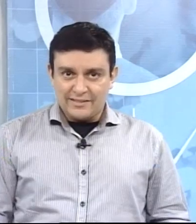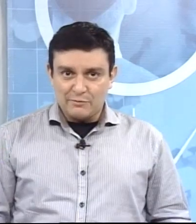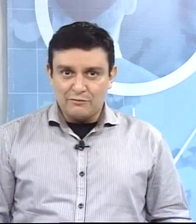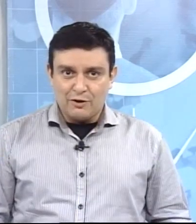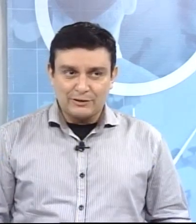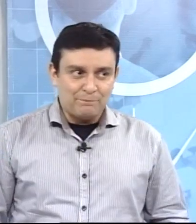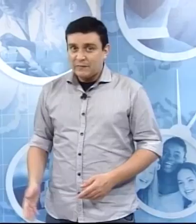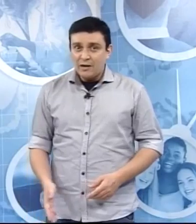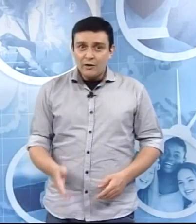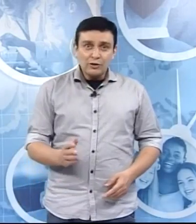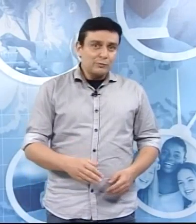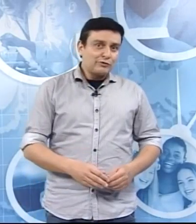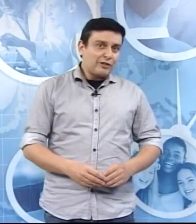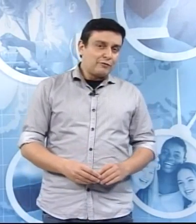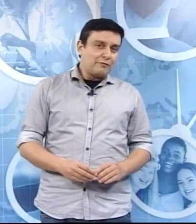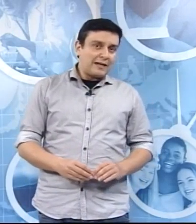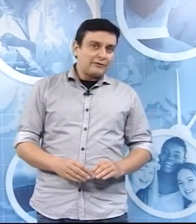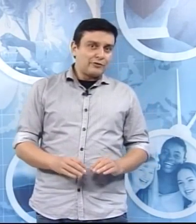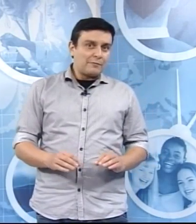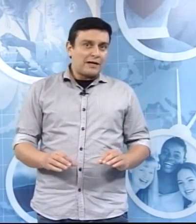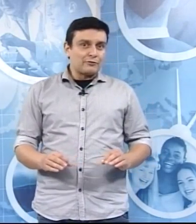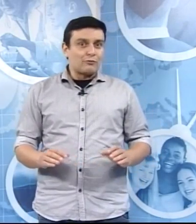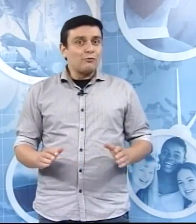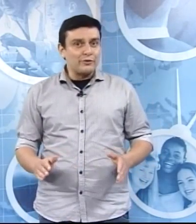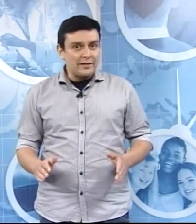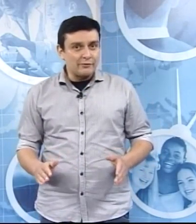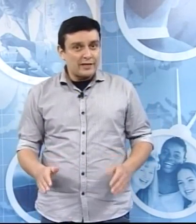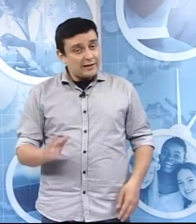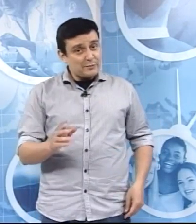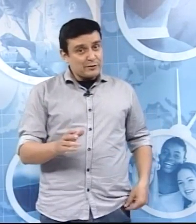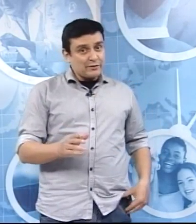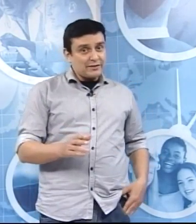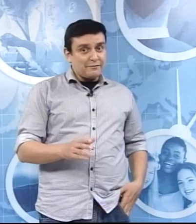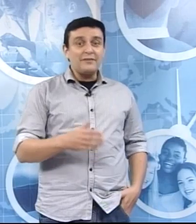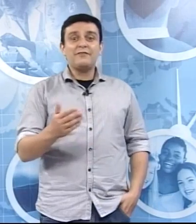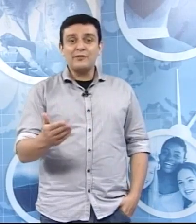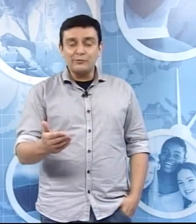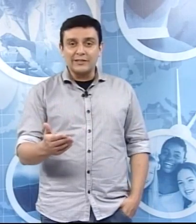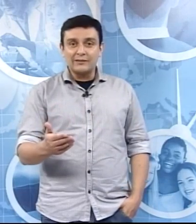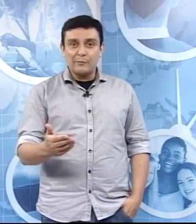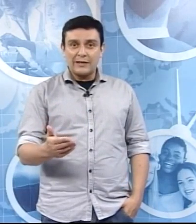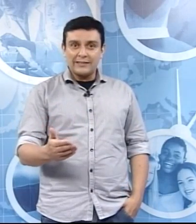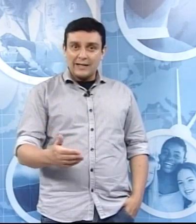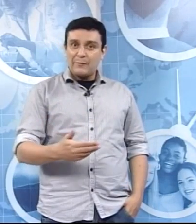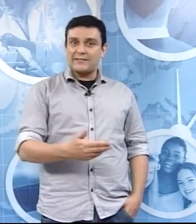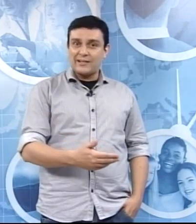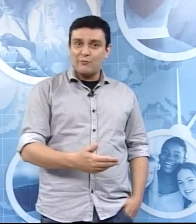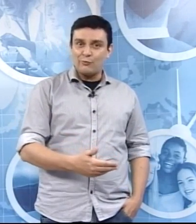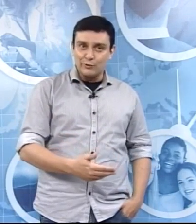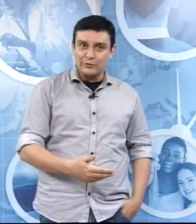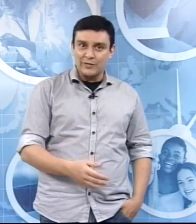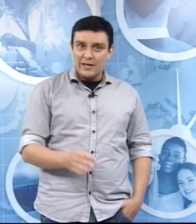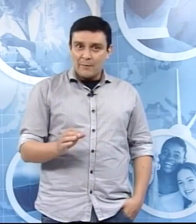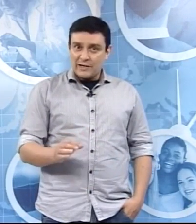Estamos de volta. Todo mundo já ouviu falar dos chamados concurseiros, aquelas pessoas que vivem estudando para tentar passar em concursos. Mas para